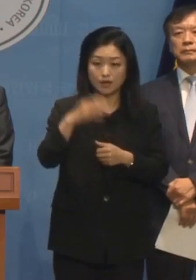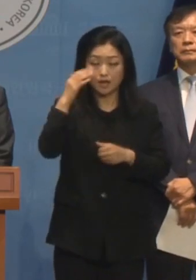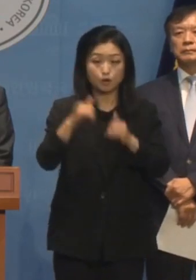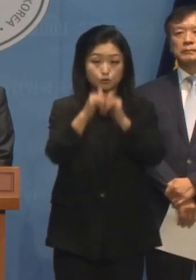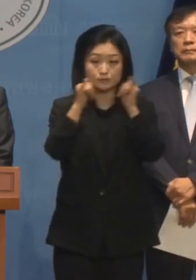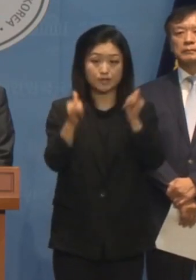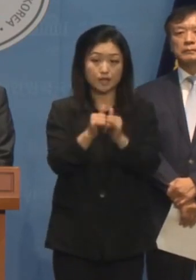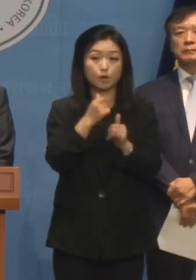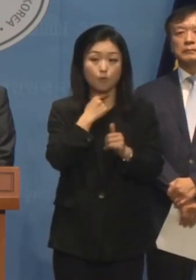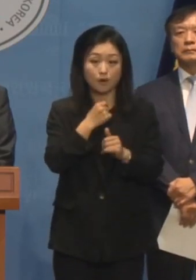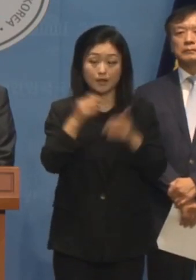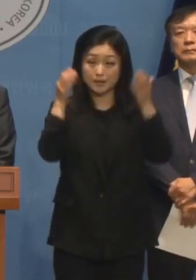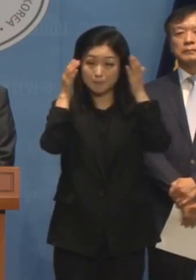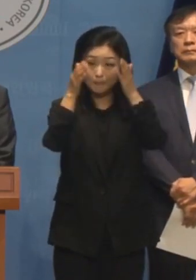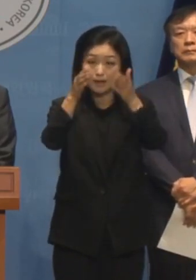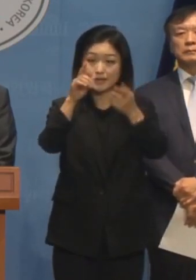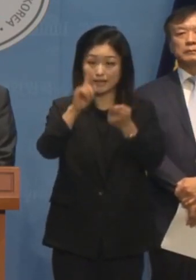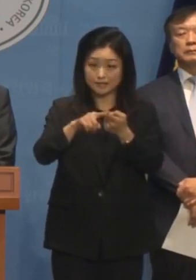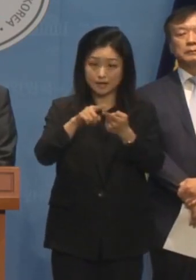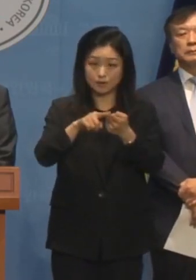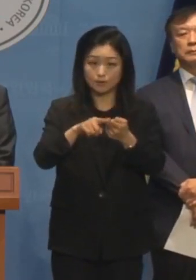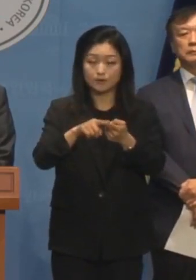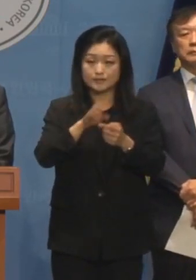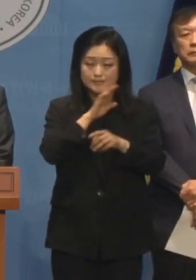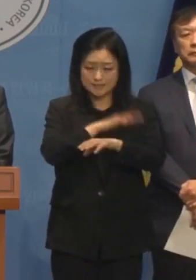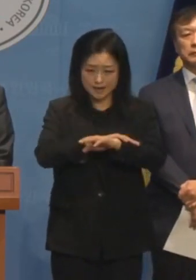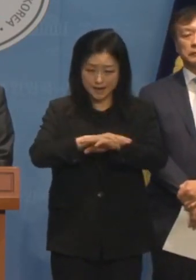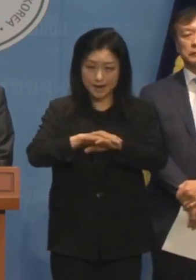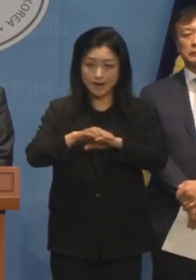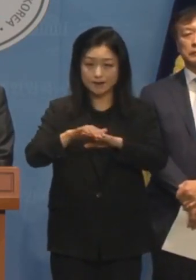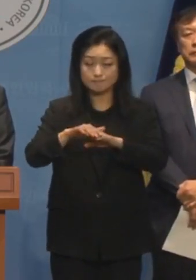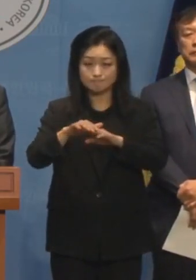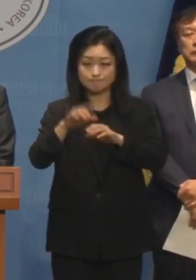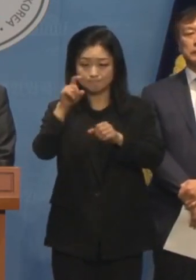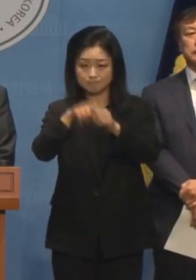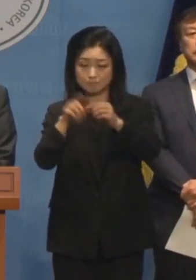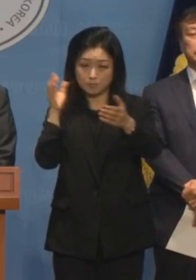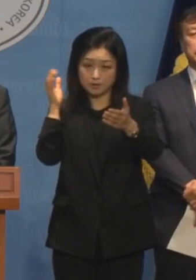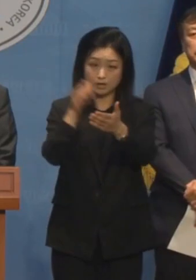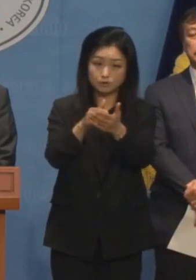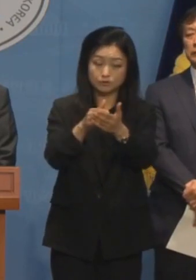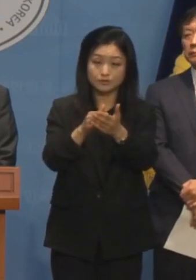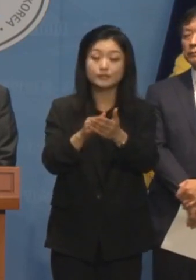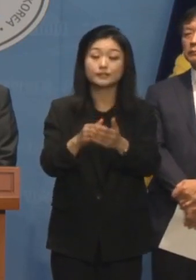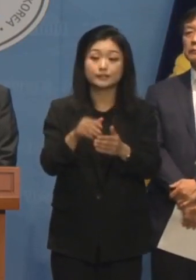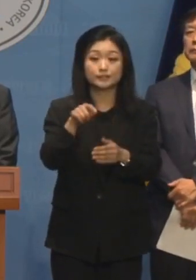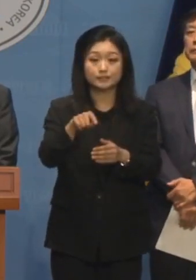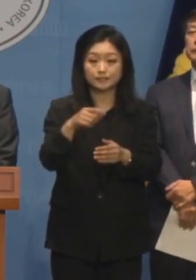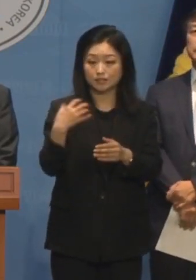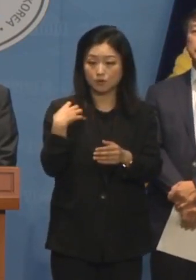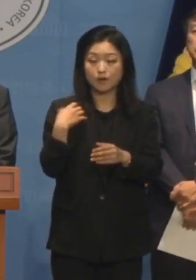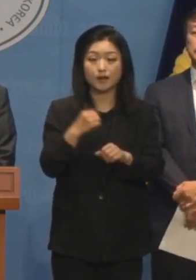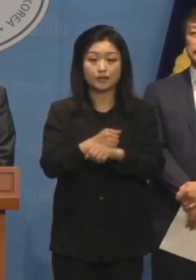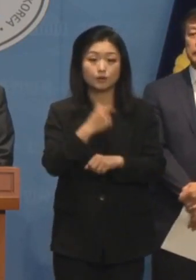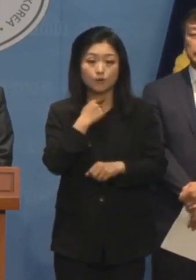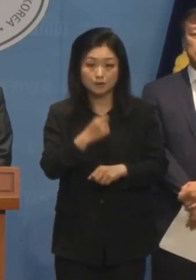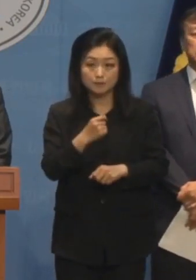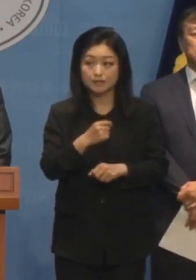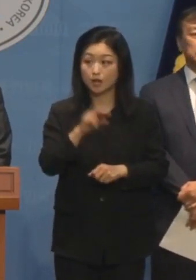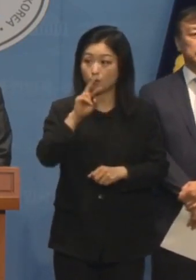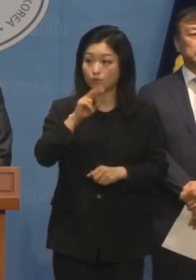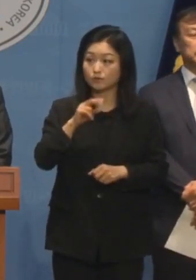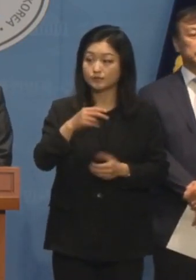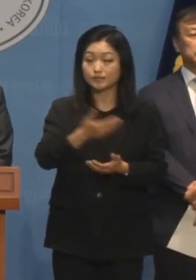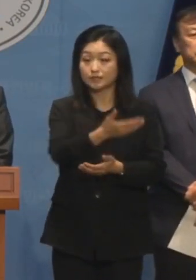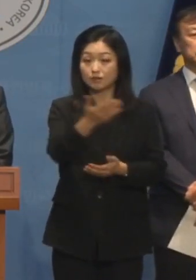사회가 바라는 방향을 제대로 잡아가는 그런 기회가 되었으면 하는 바람을 아울러 말씀을 드립니다. 혹시